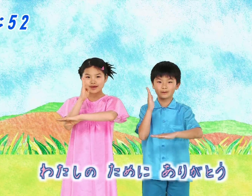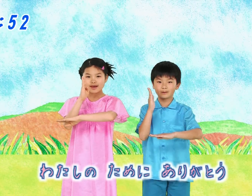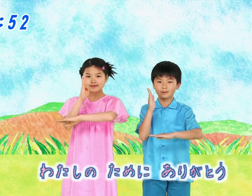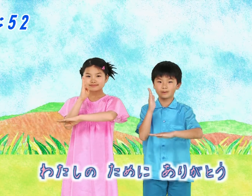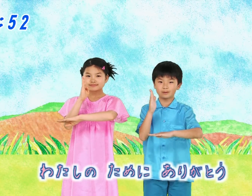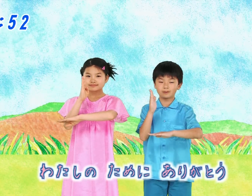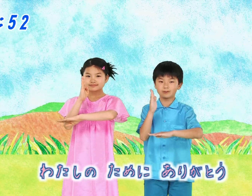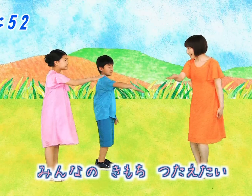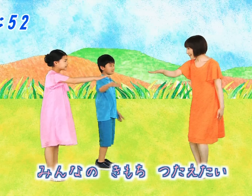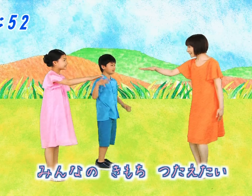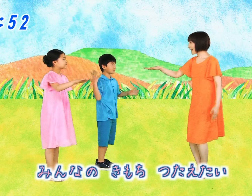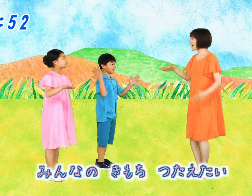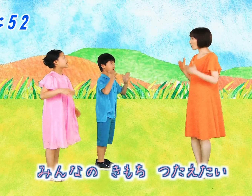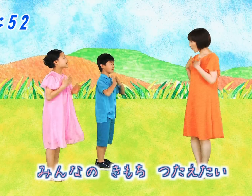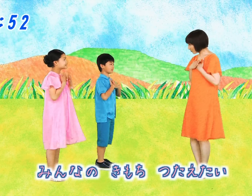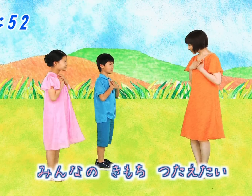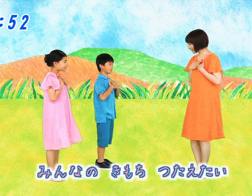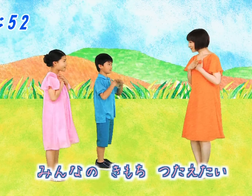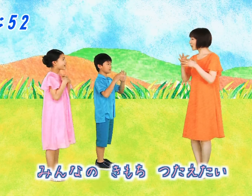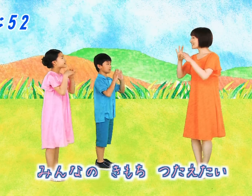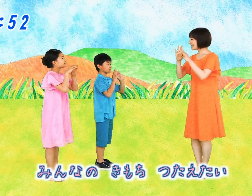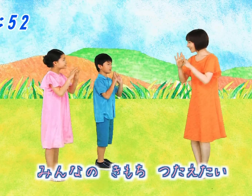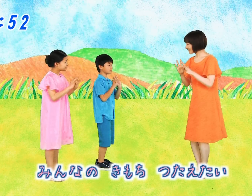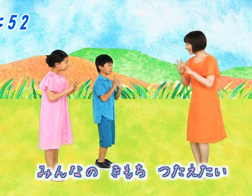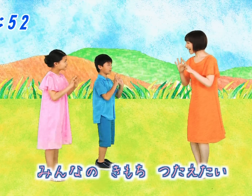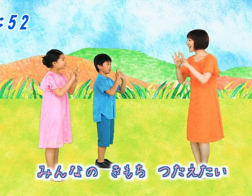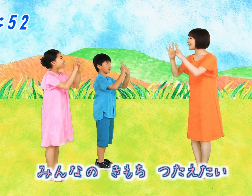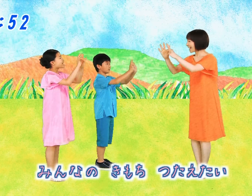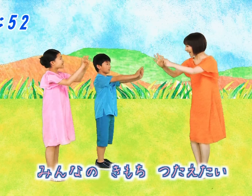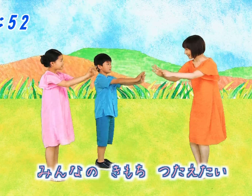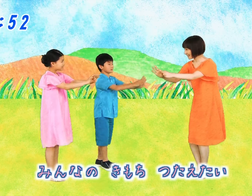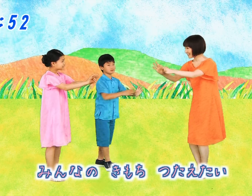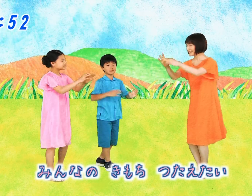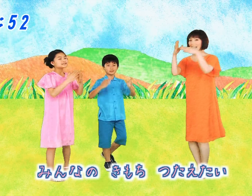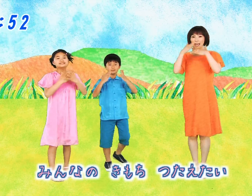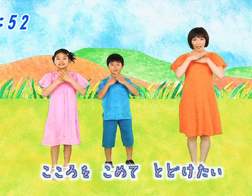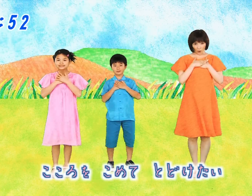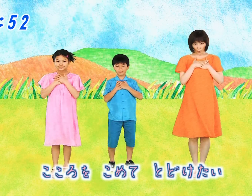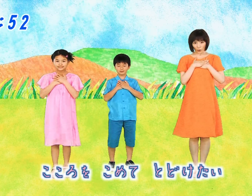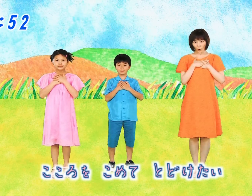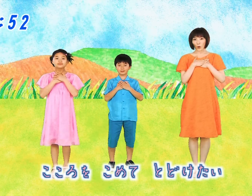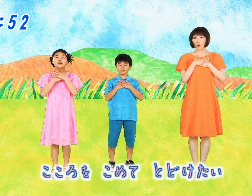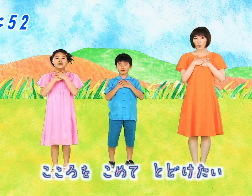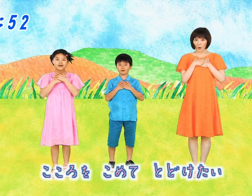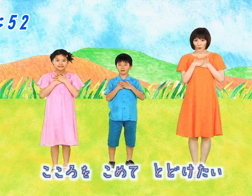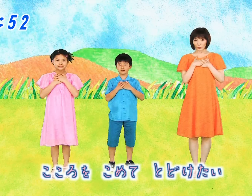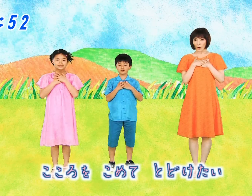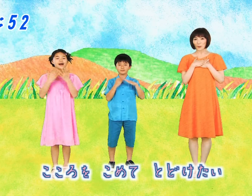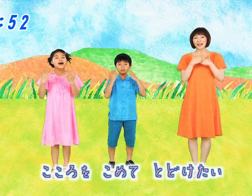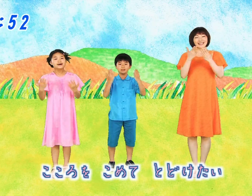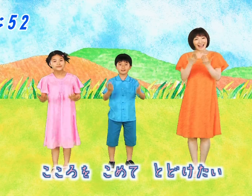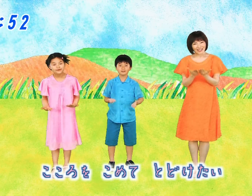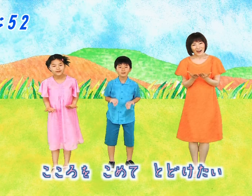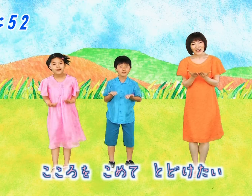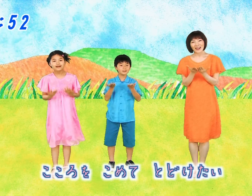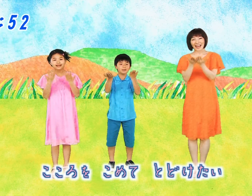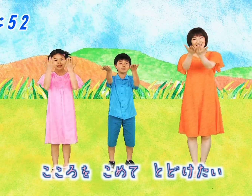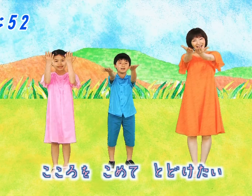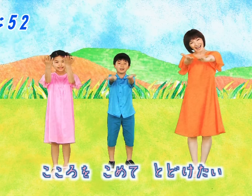ありがとうみんなの気持ち伝えたい心を込めて届け